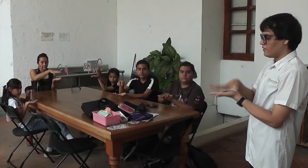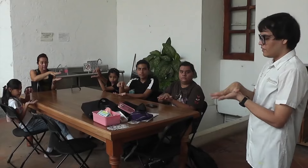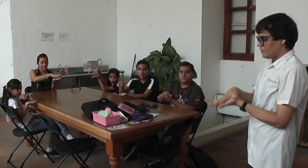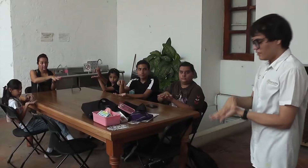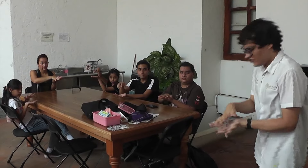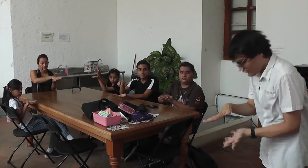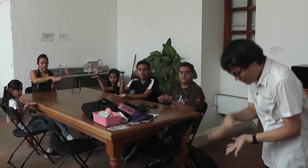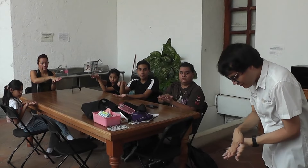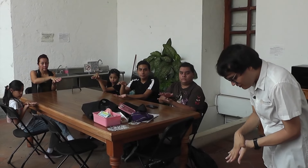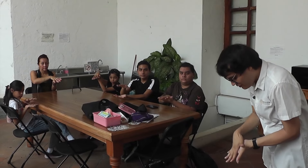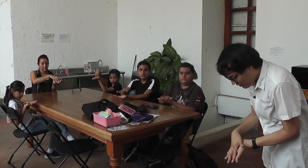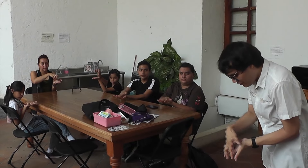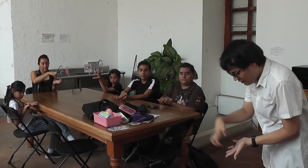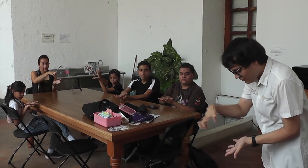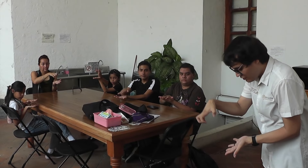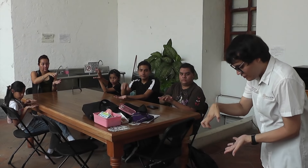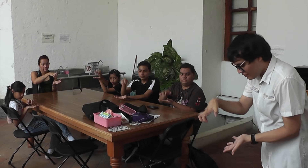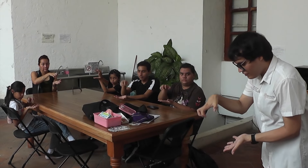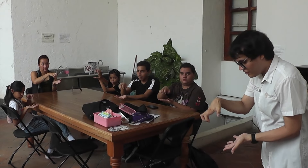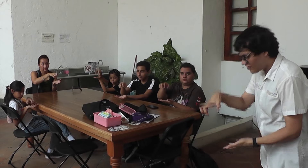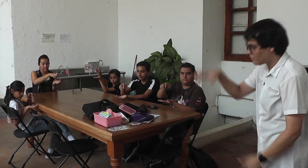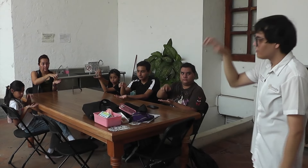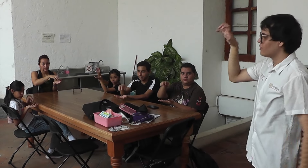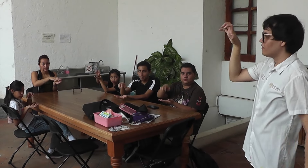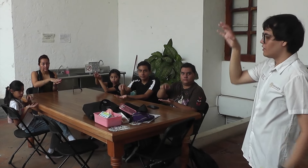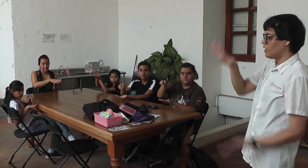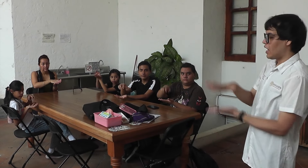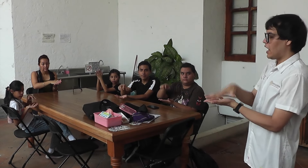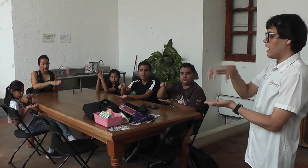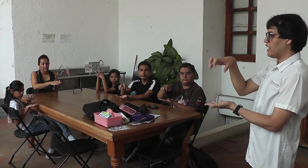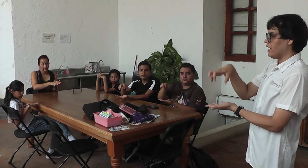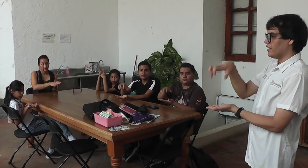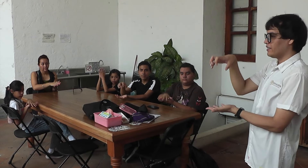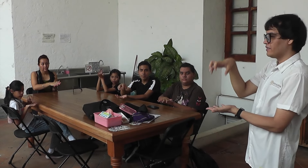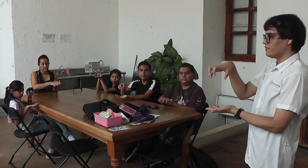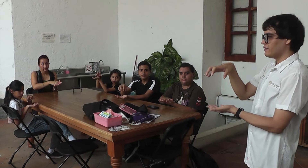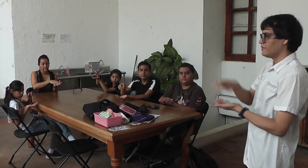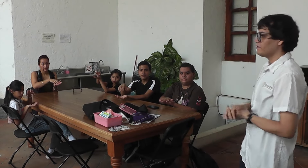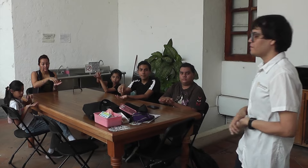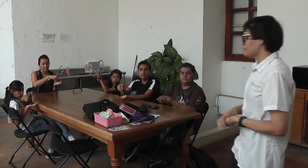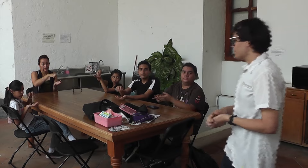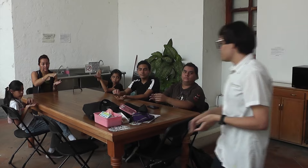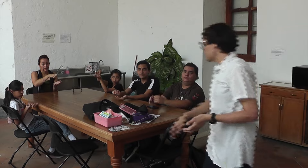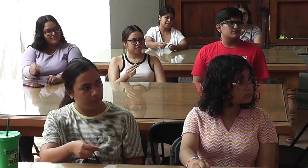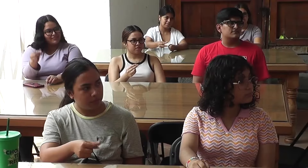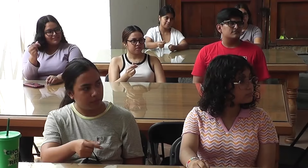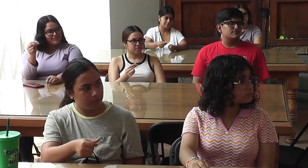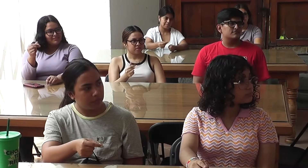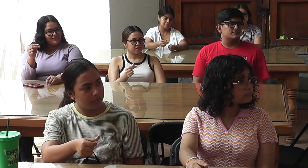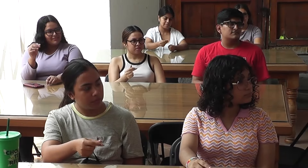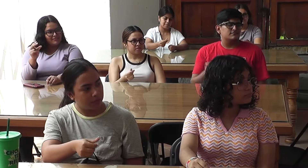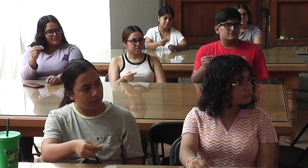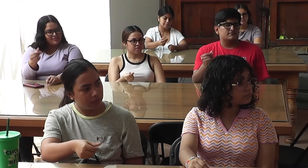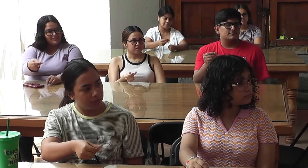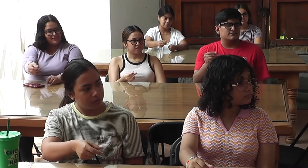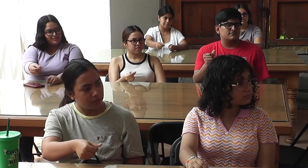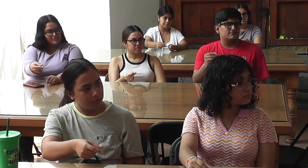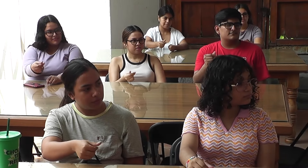La lengua de señas mexicana se compone de signos visuales con estructura lingüística propia, con la cual se identifican y expresan las